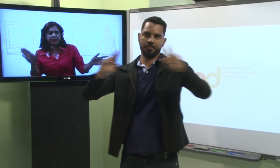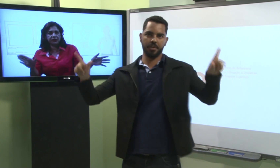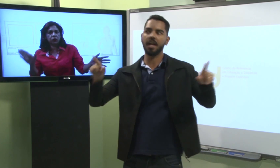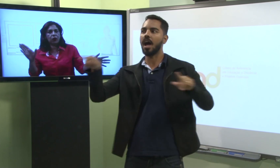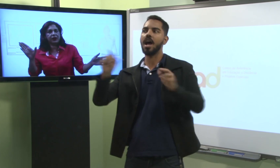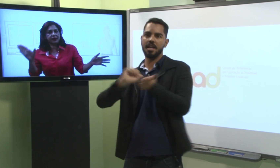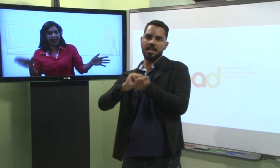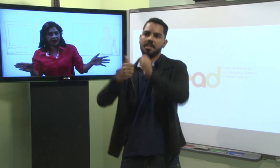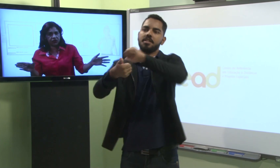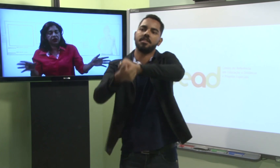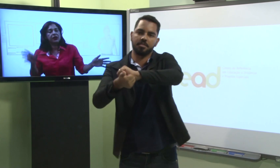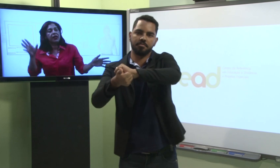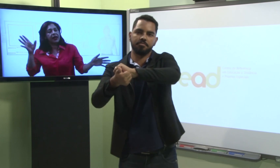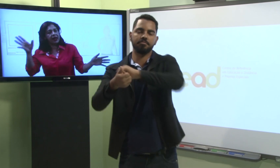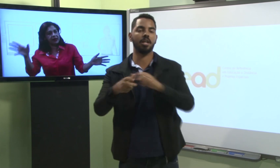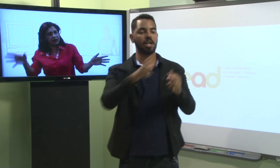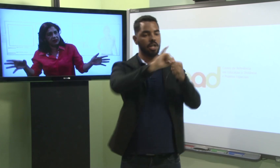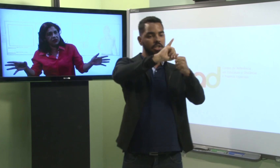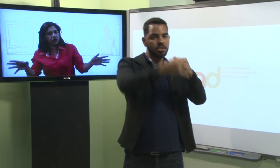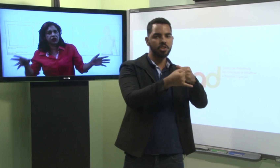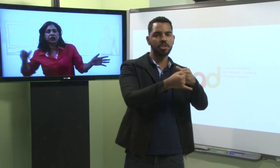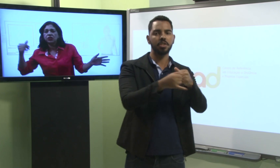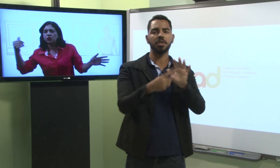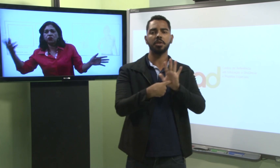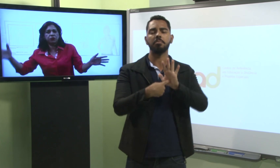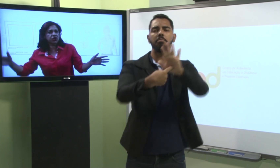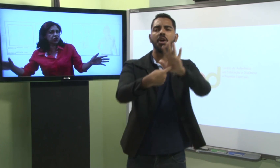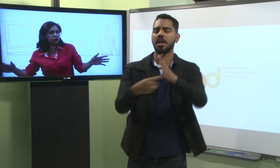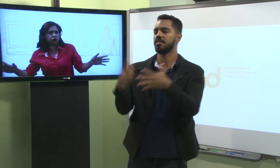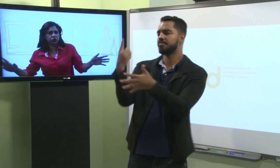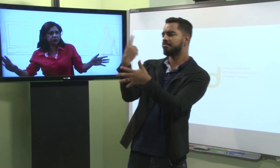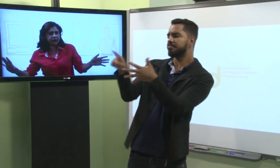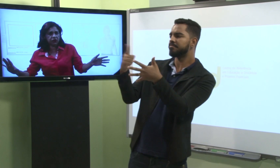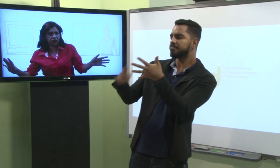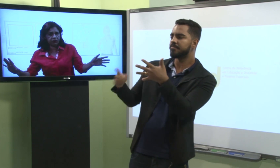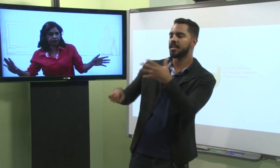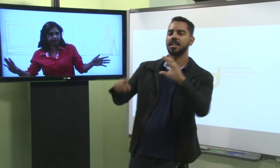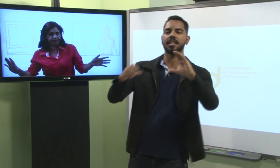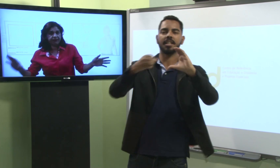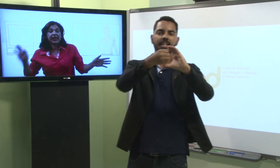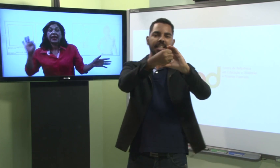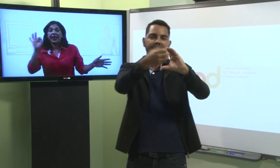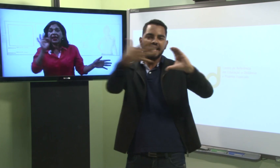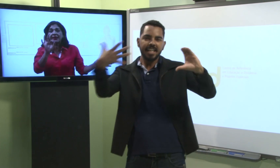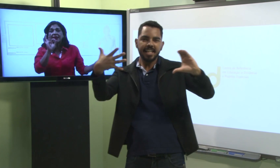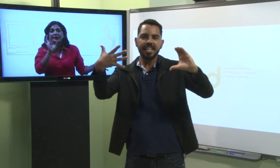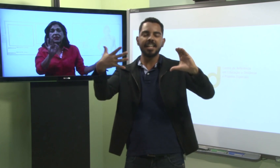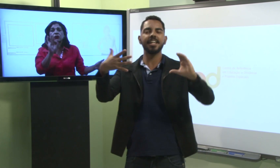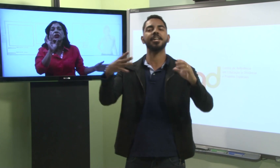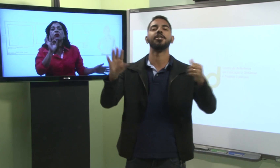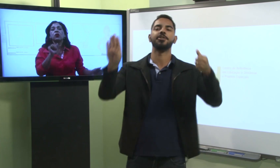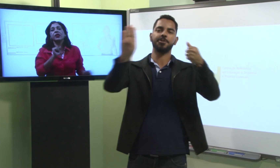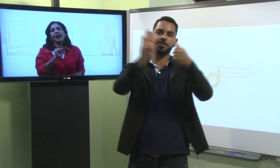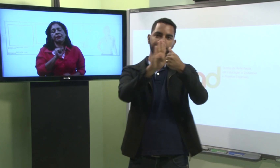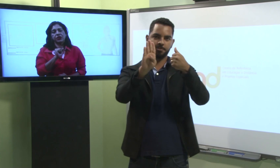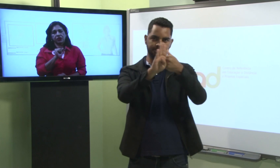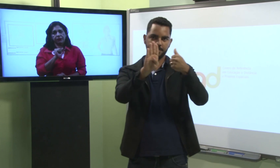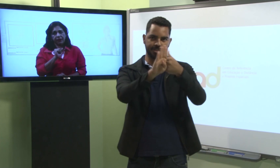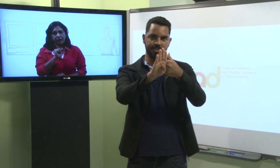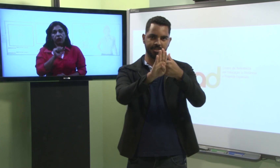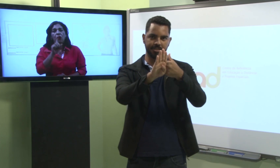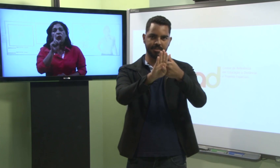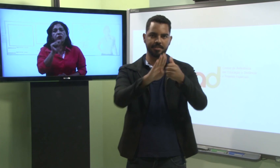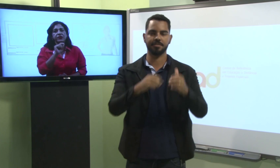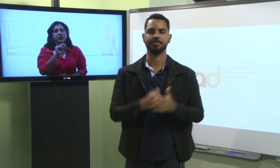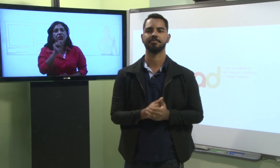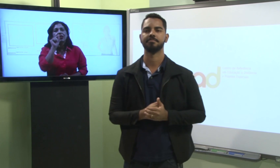apenas apresentam qualidade característica de um substantivo. Ele é descrito iconicamente